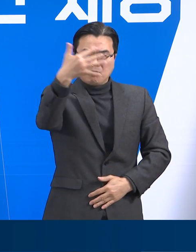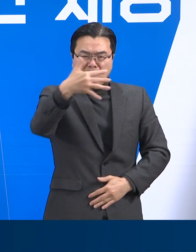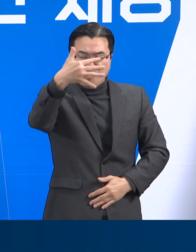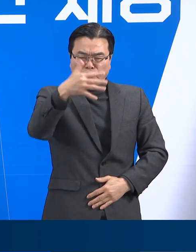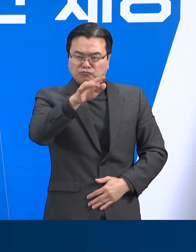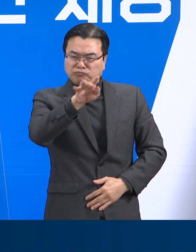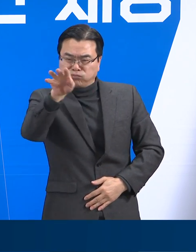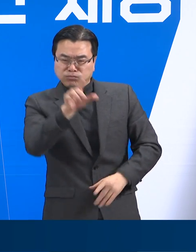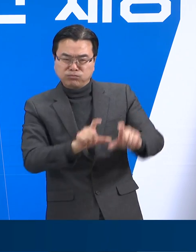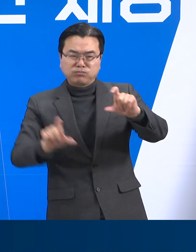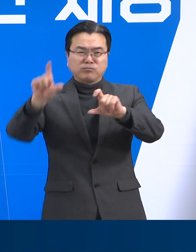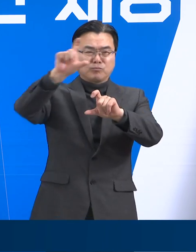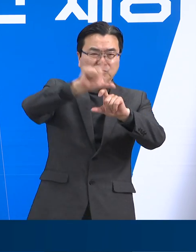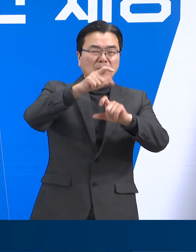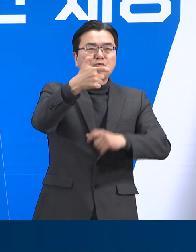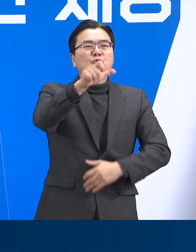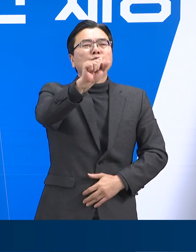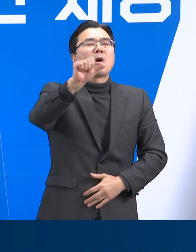29,562명 증가한